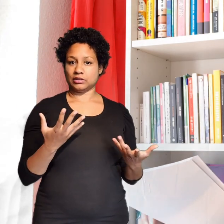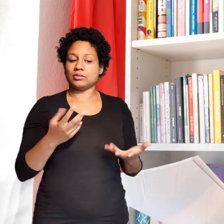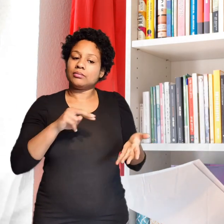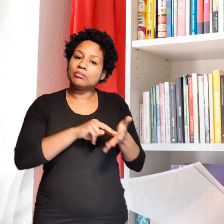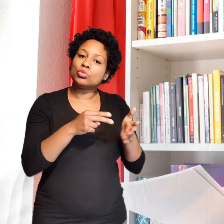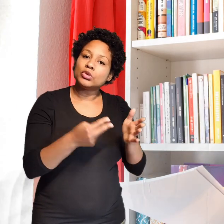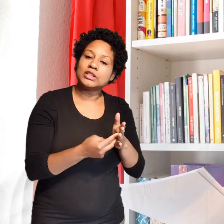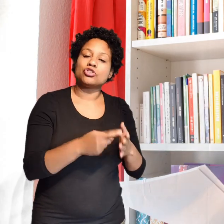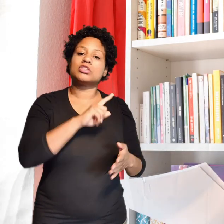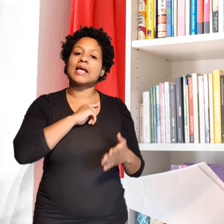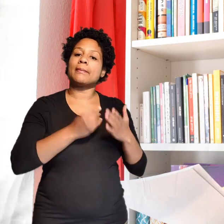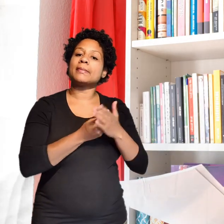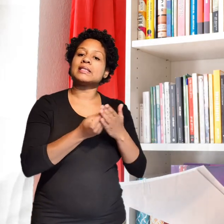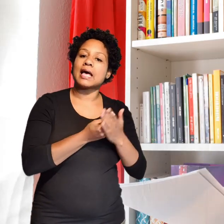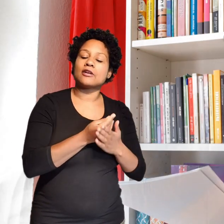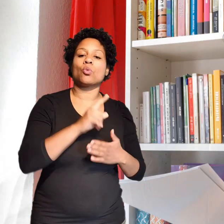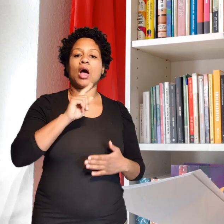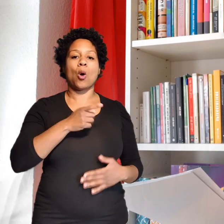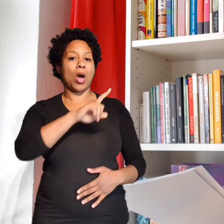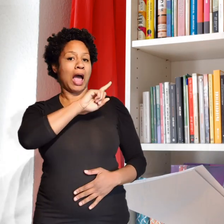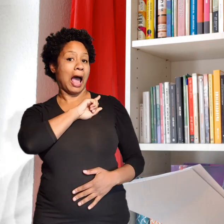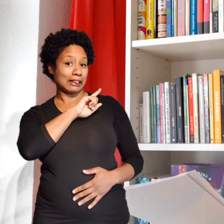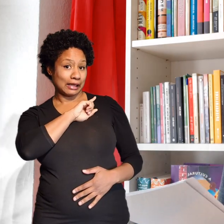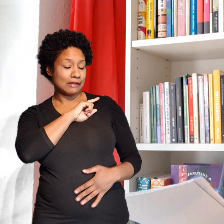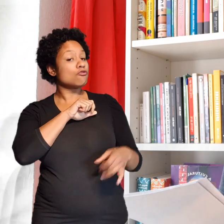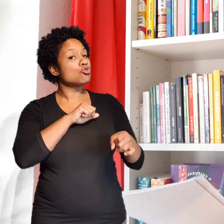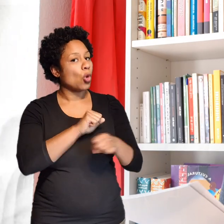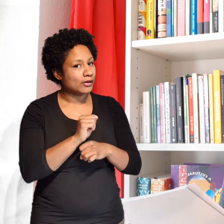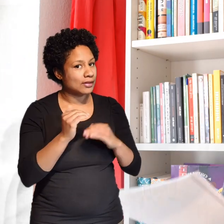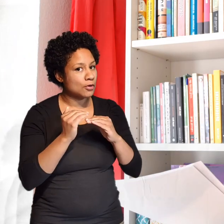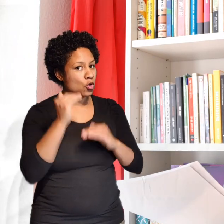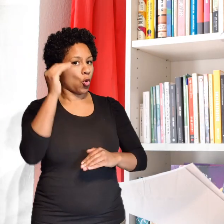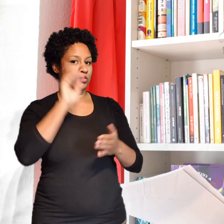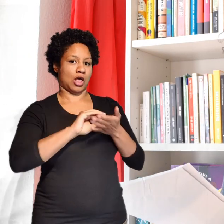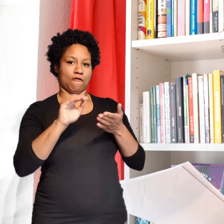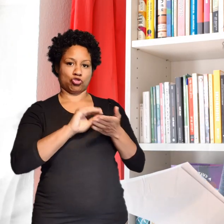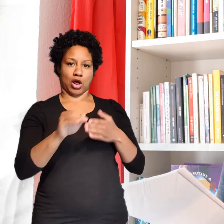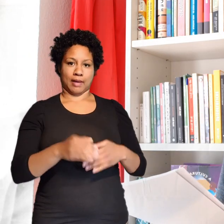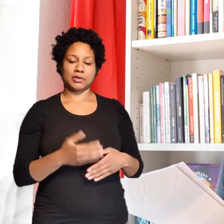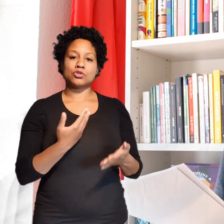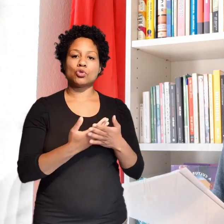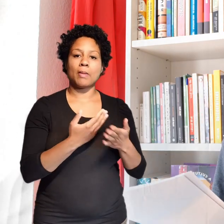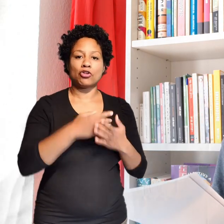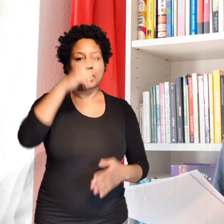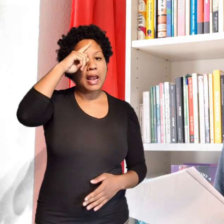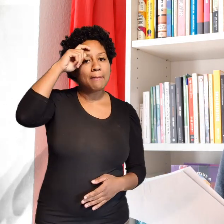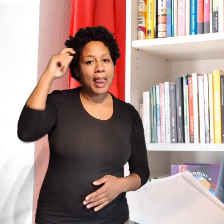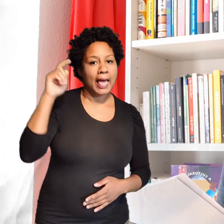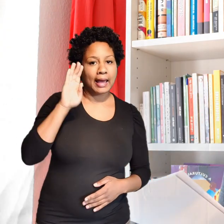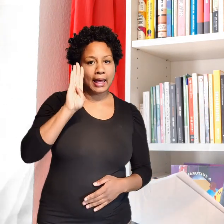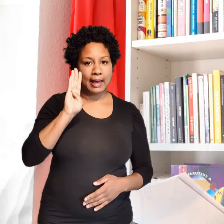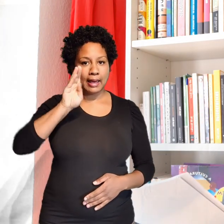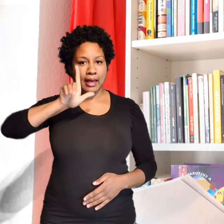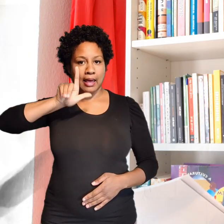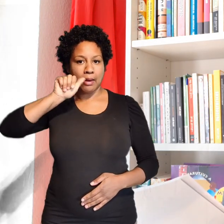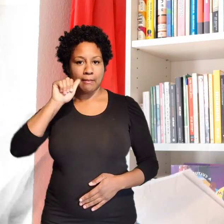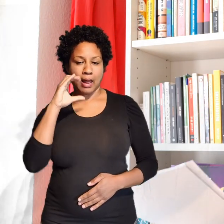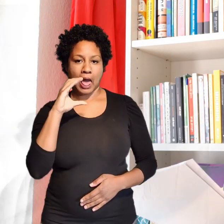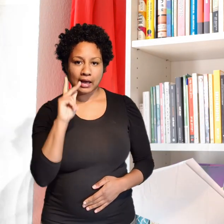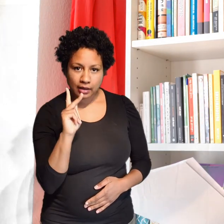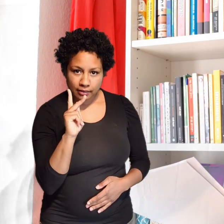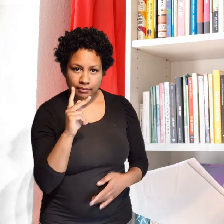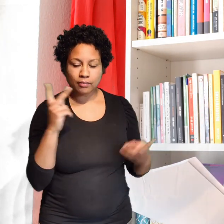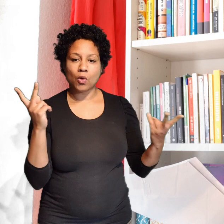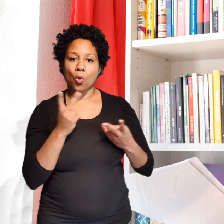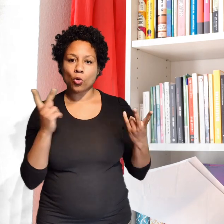politische Selbstbezeichnungen auch als Adjektive groß zu schreiben. Denken wir an Black und Deaf